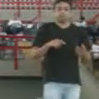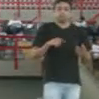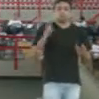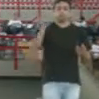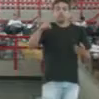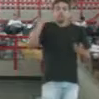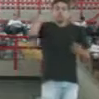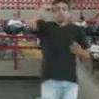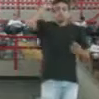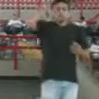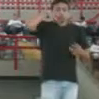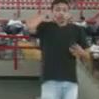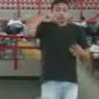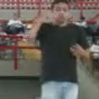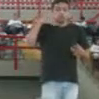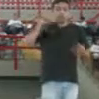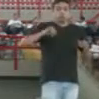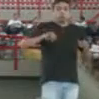suor,